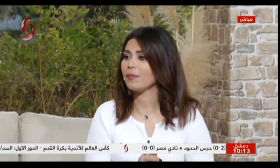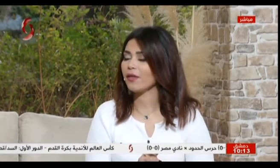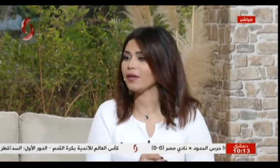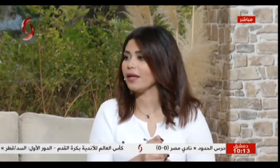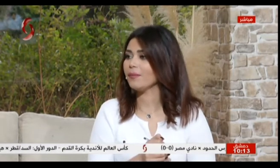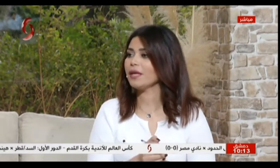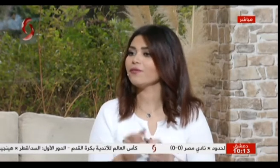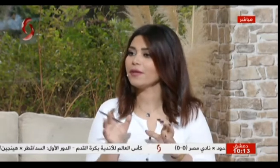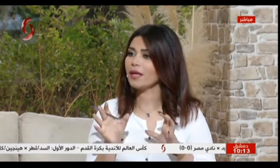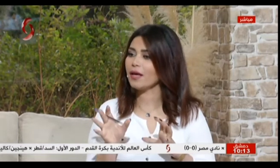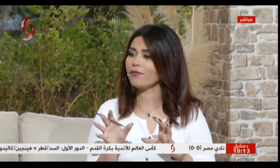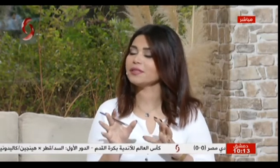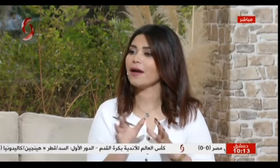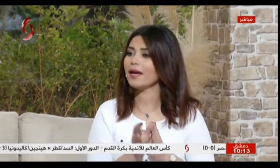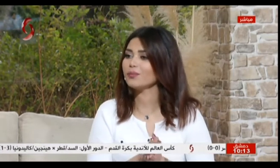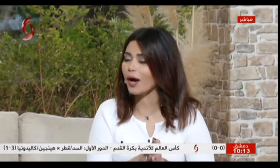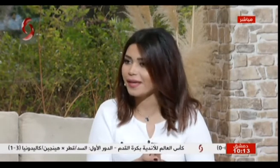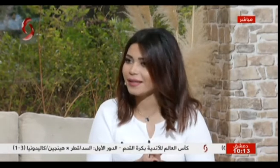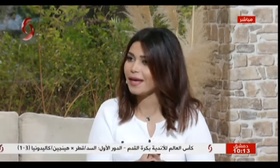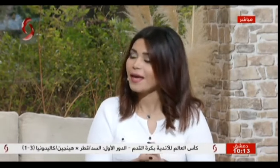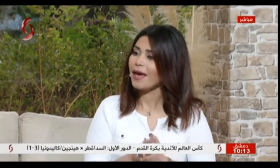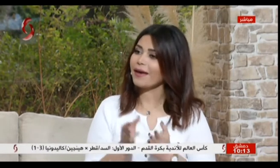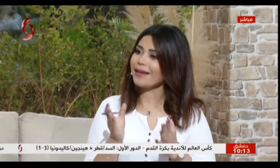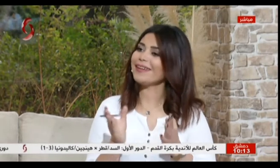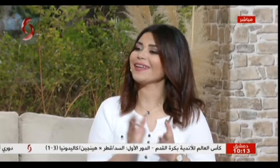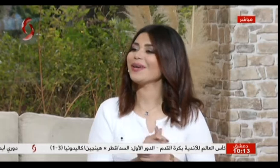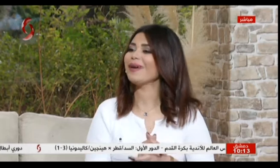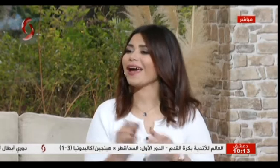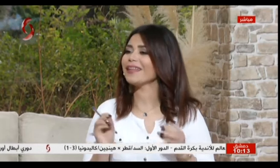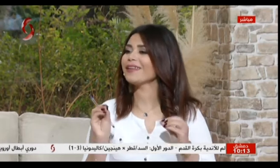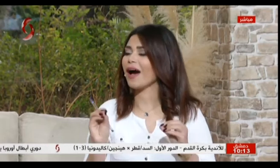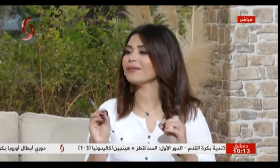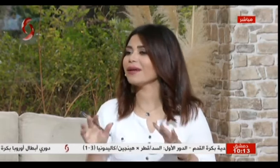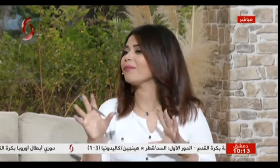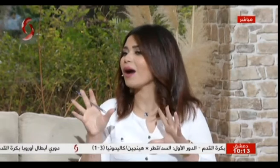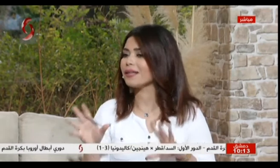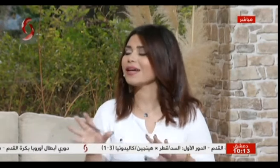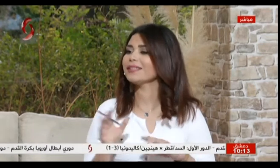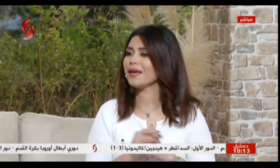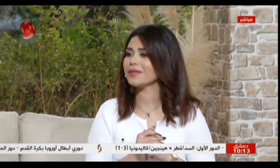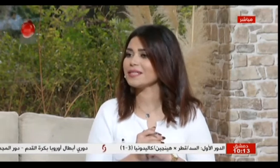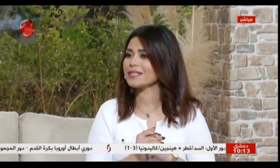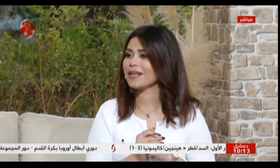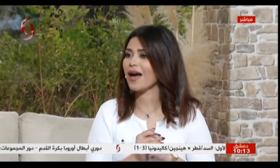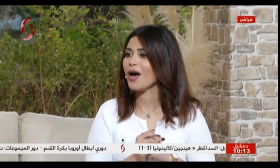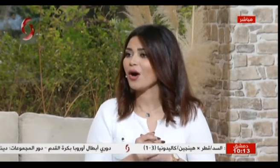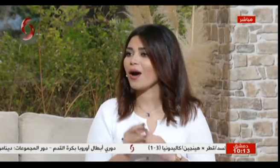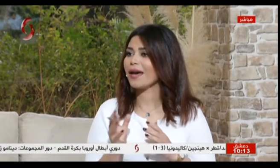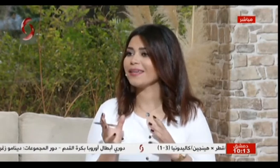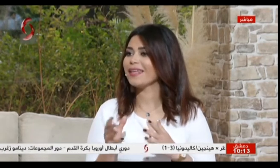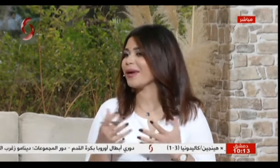نحن عن البحث العلمي في تقنيات معينة. خلينا نحكي اليوم هيك عن محطات هي